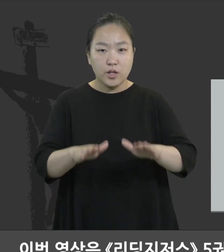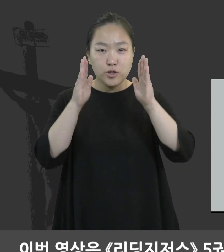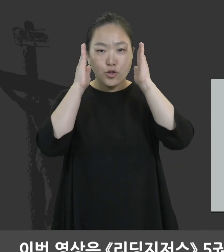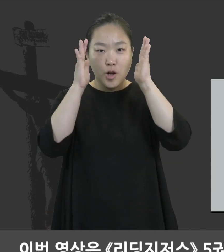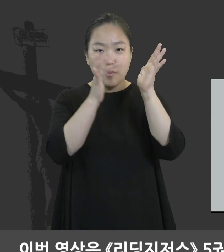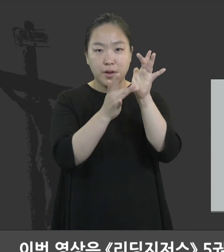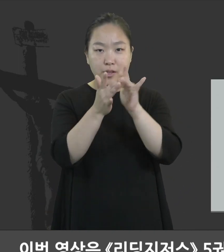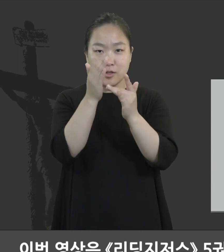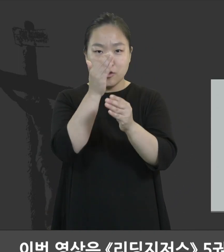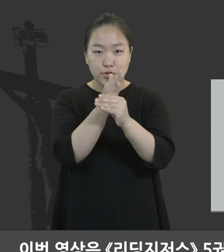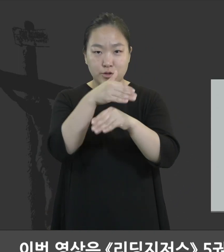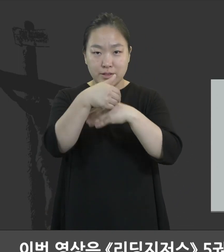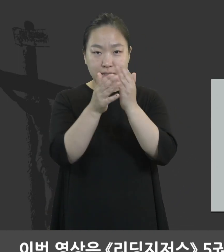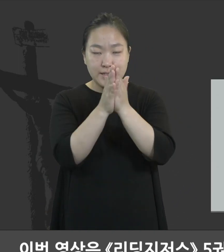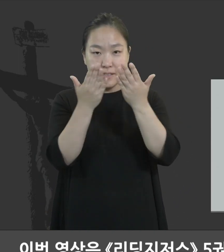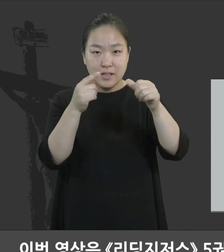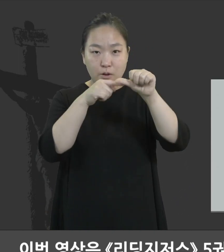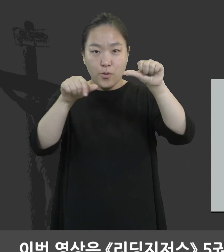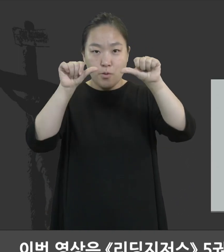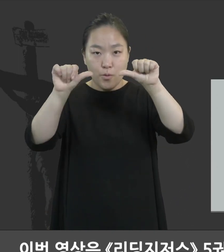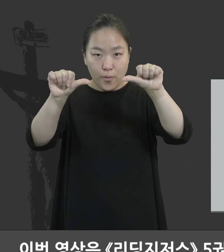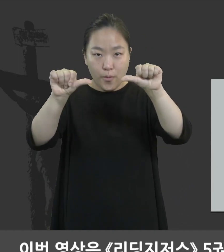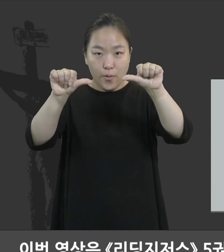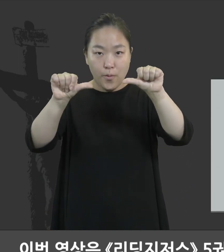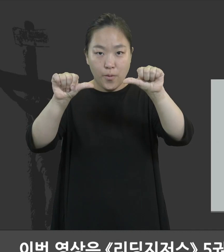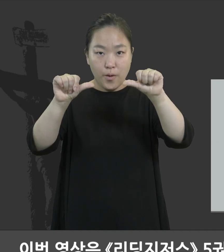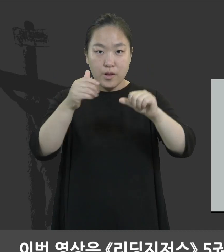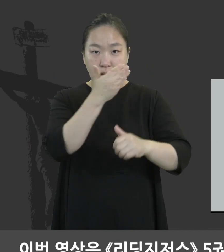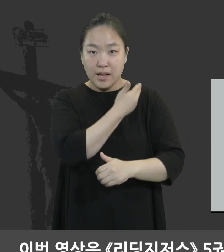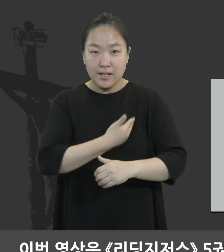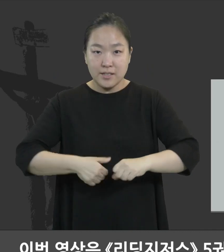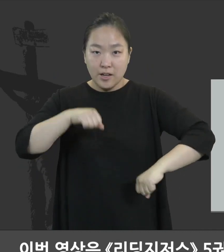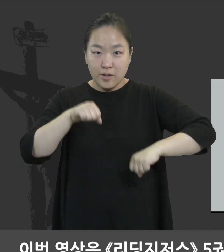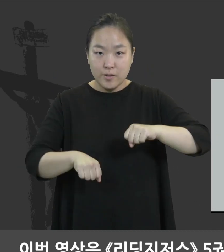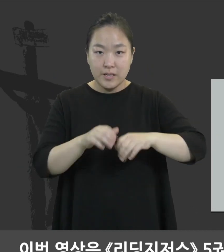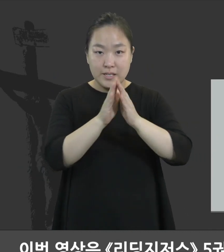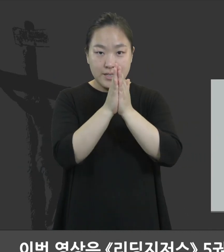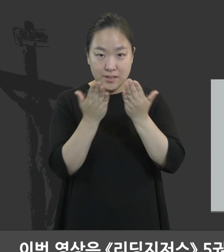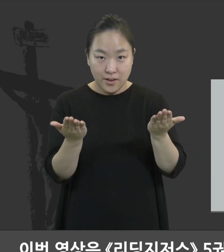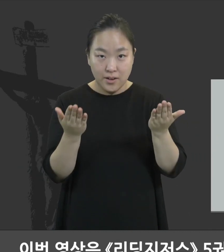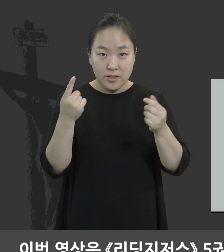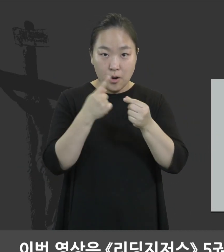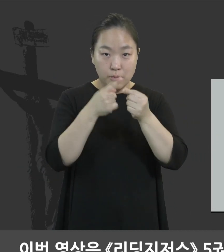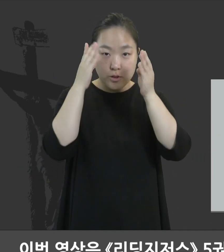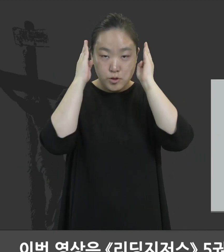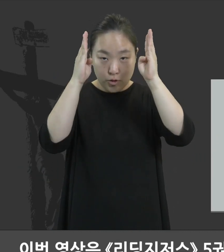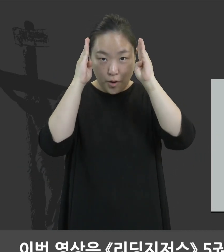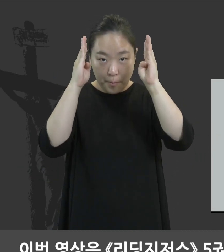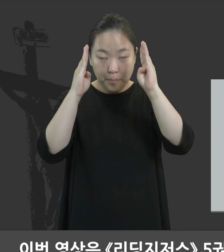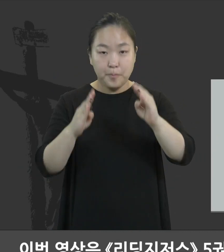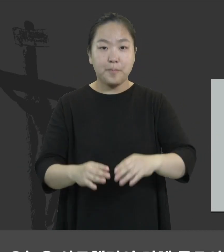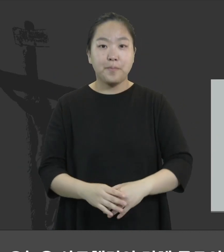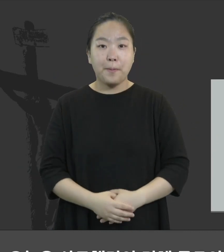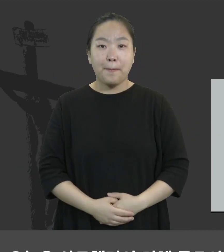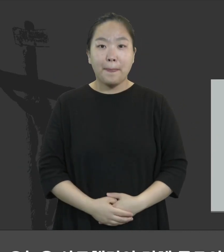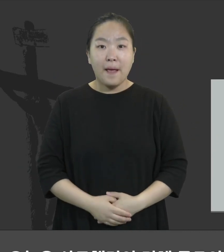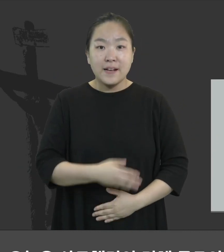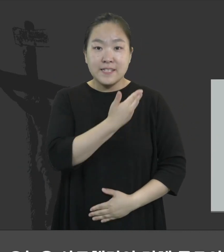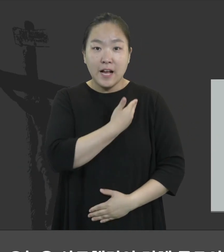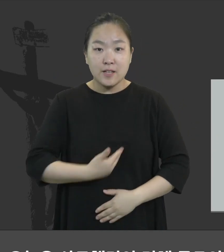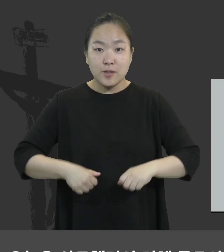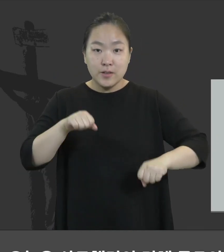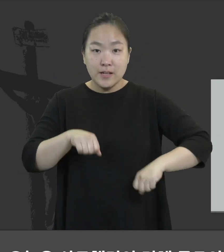이번 영상은 리딩 지저스 5권의 5번째 수업으로 사도행전을 공부하는 첫 시간입니다.